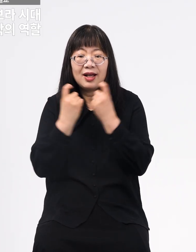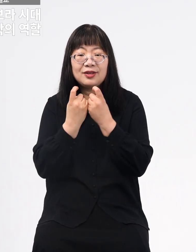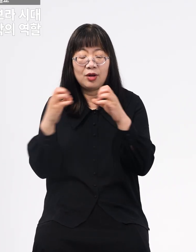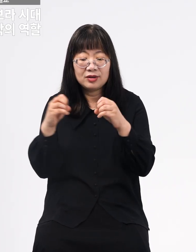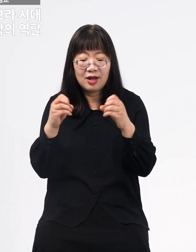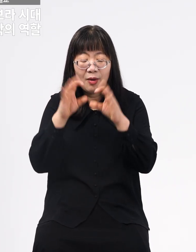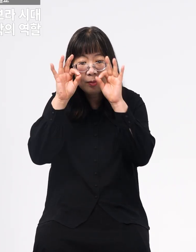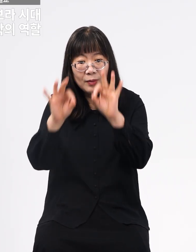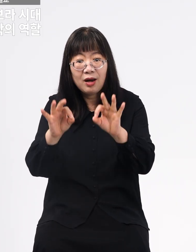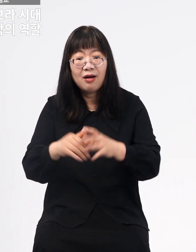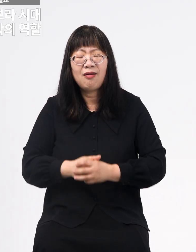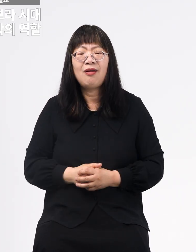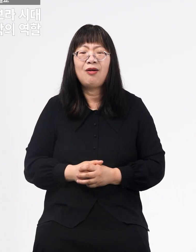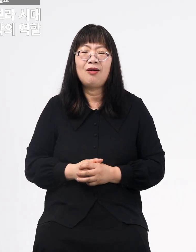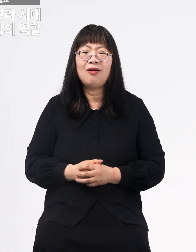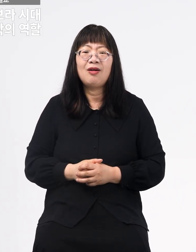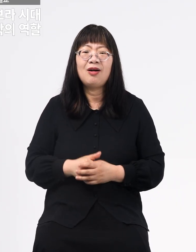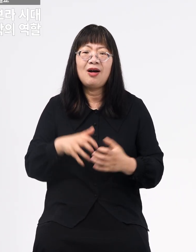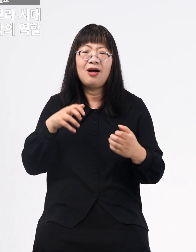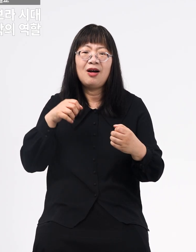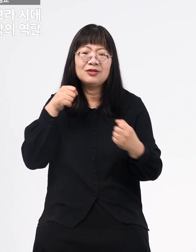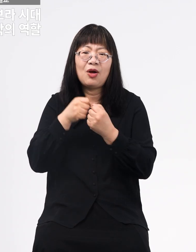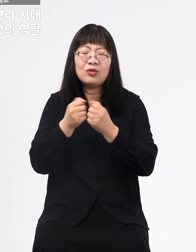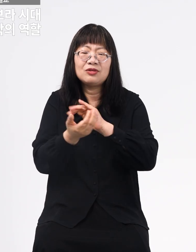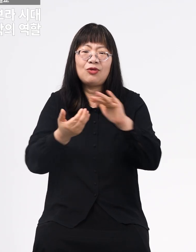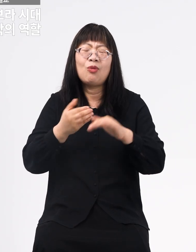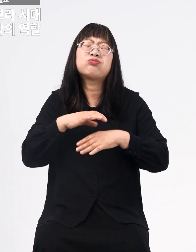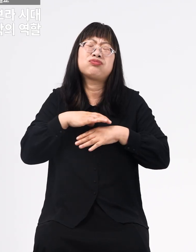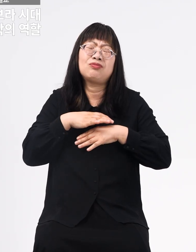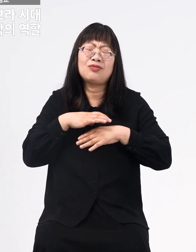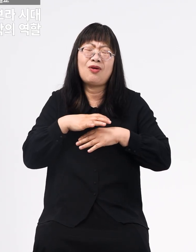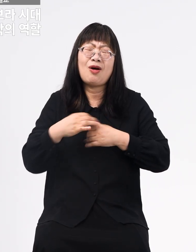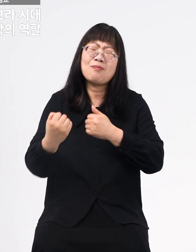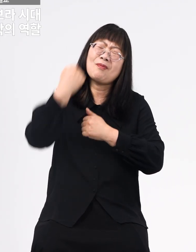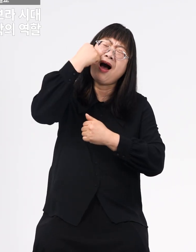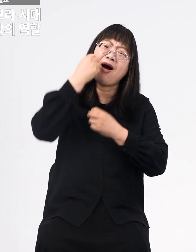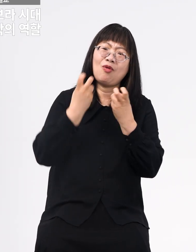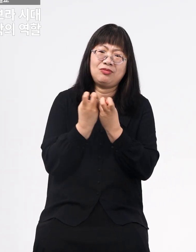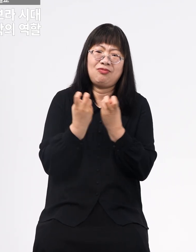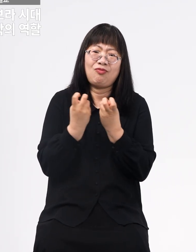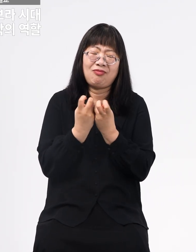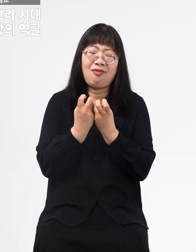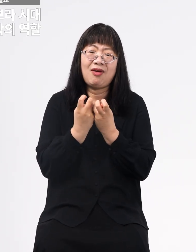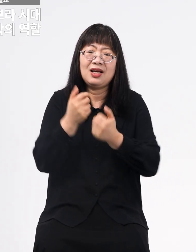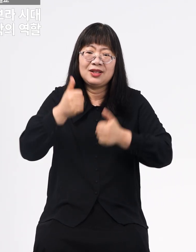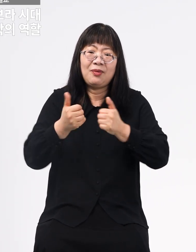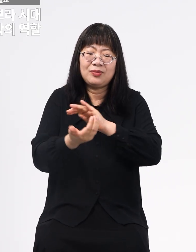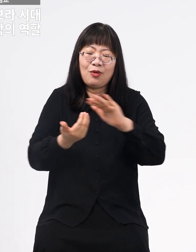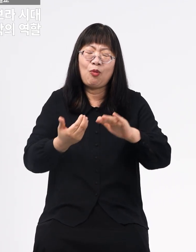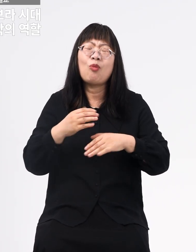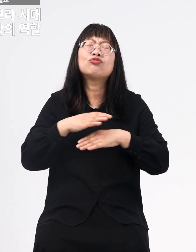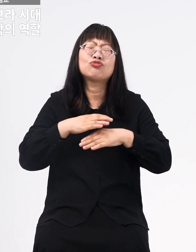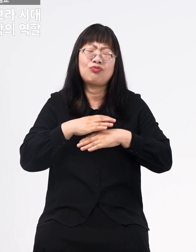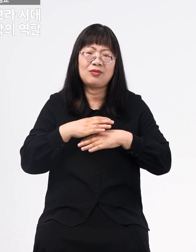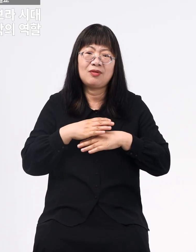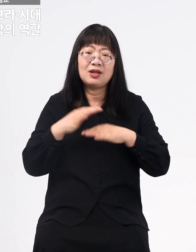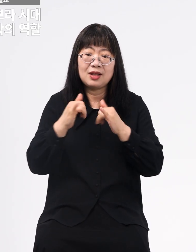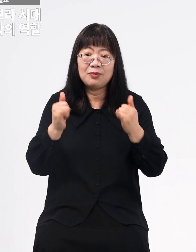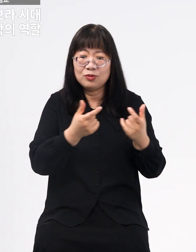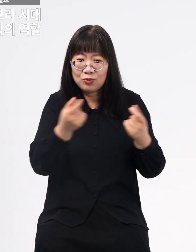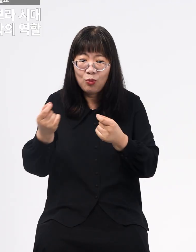때 들어보면 무섭대요. 맞을까 봐. 두렵대요. 올라가기 전에. 그게 정상이에요.